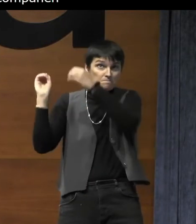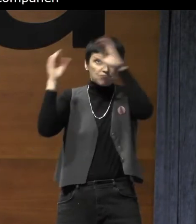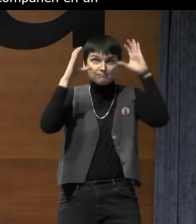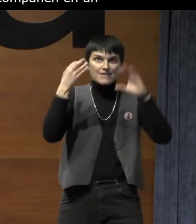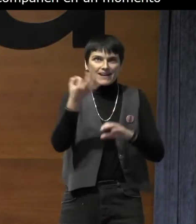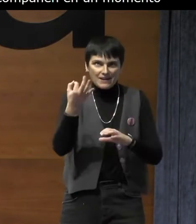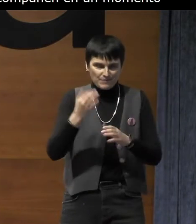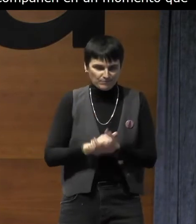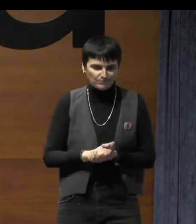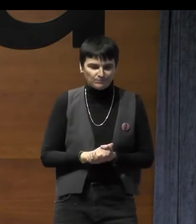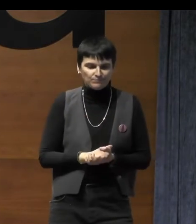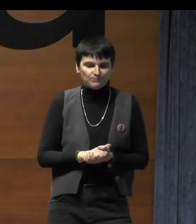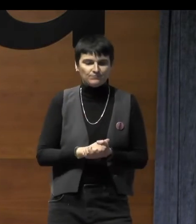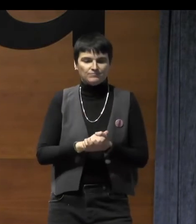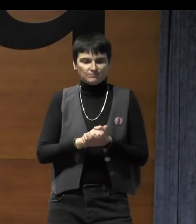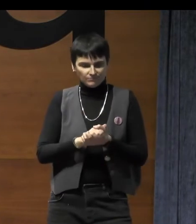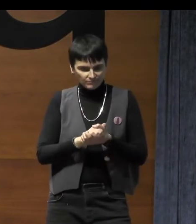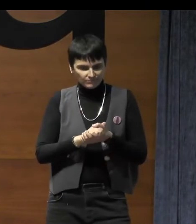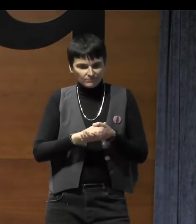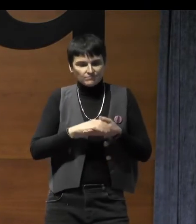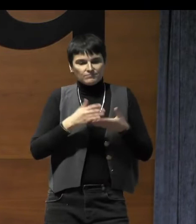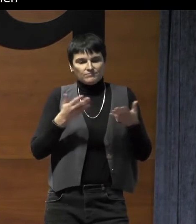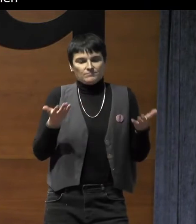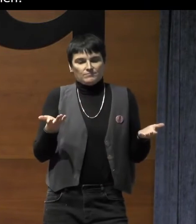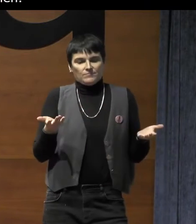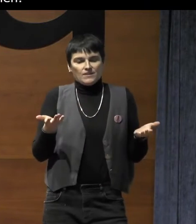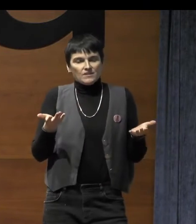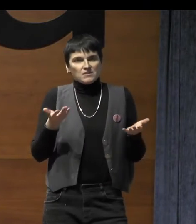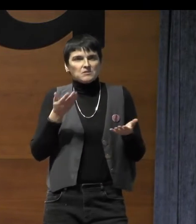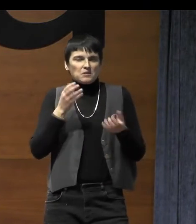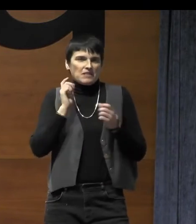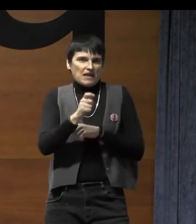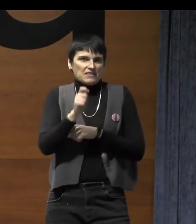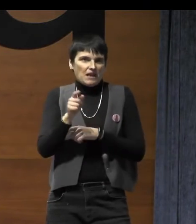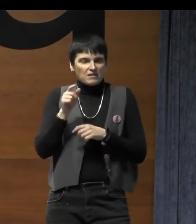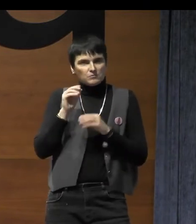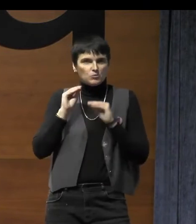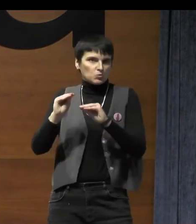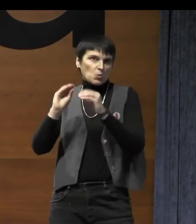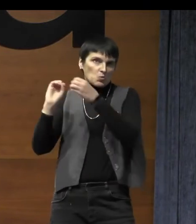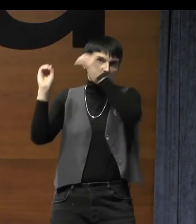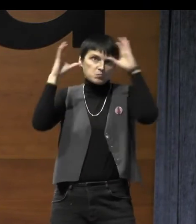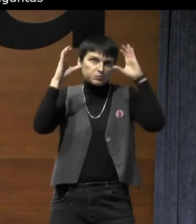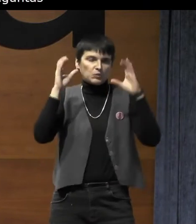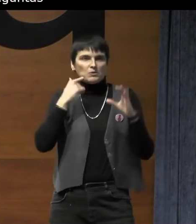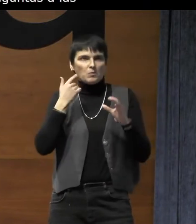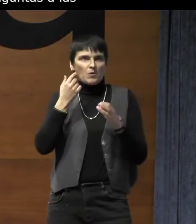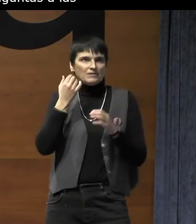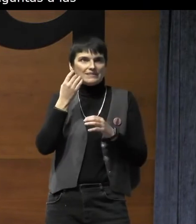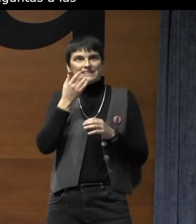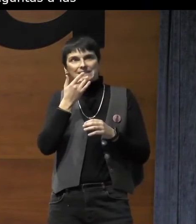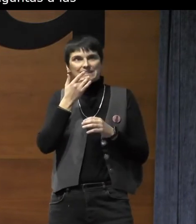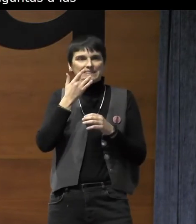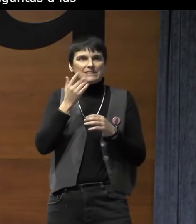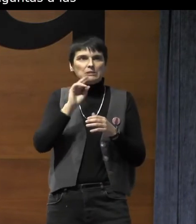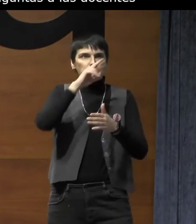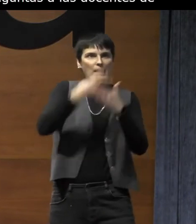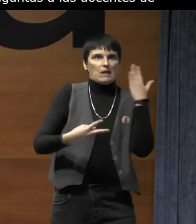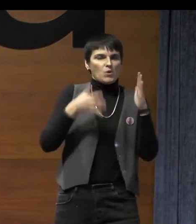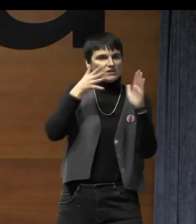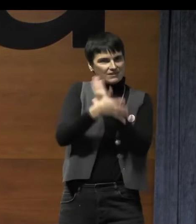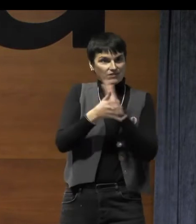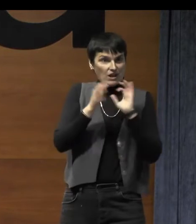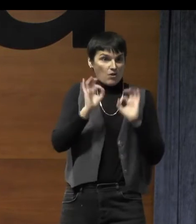También realizamos una serie de preguntas a las docentes de lengua de signos que en sus clases